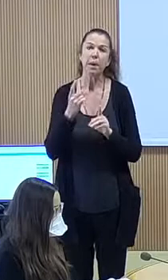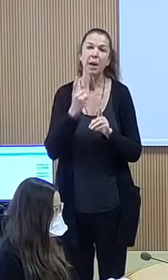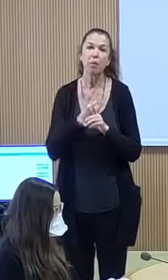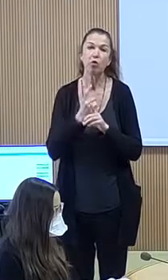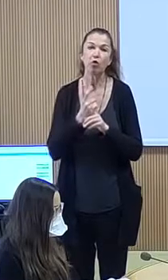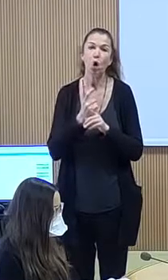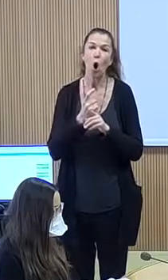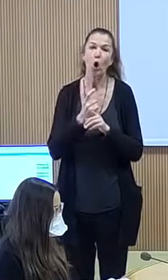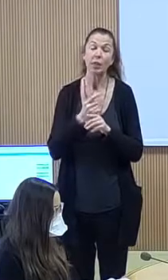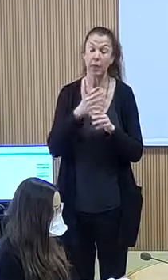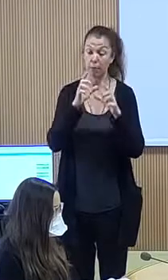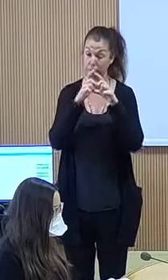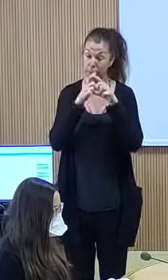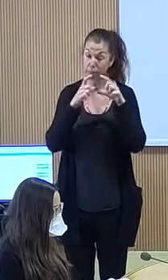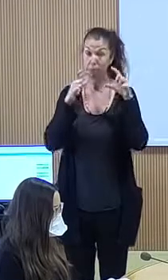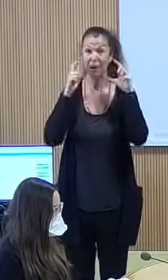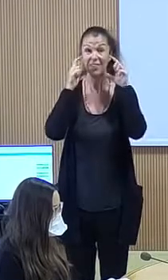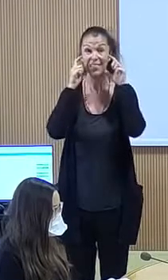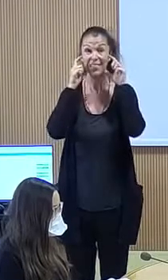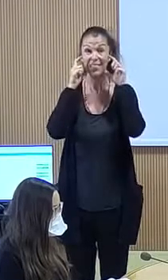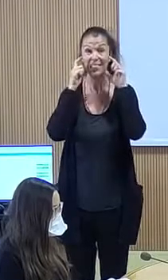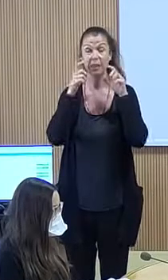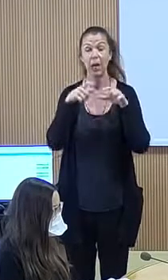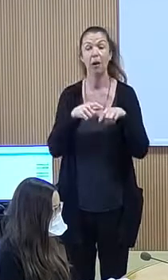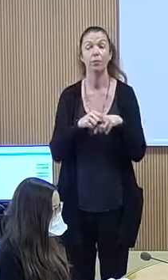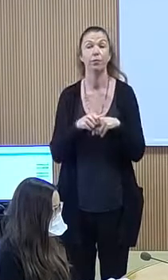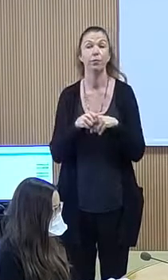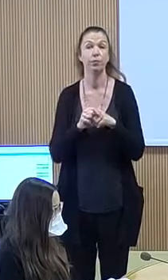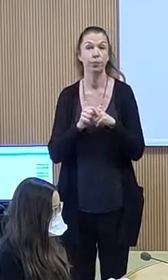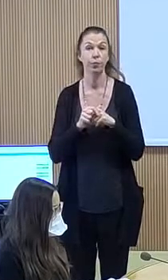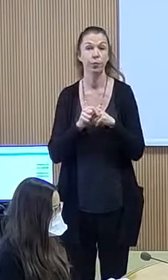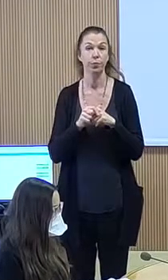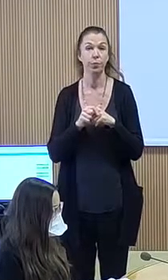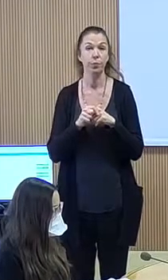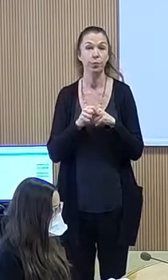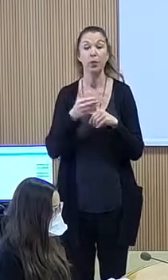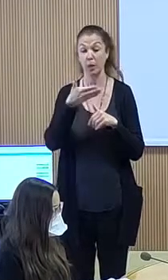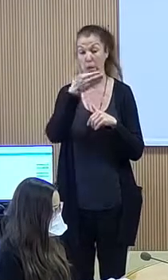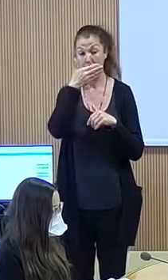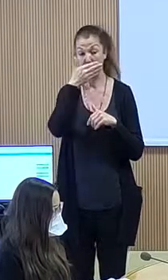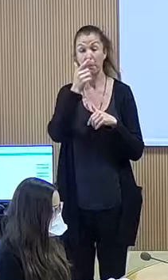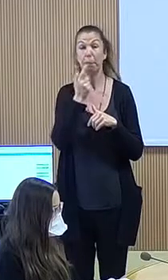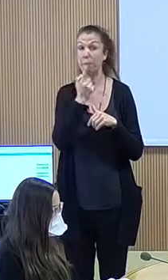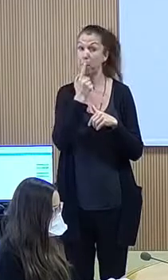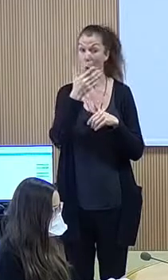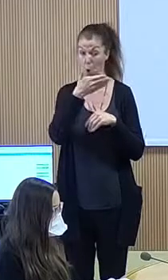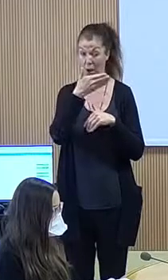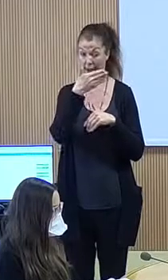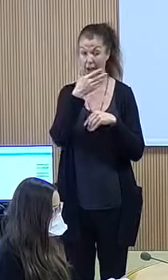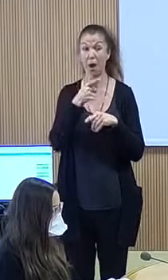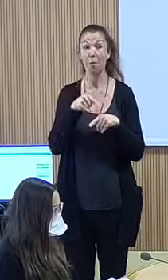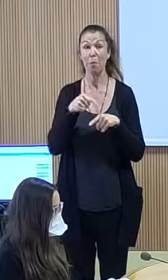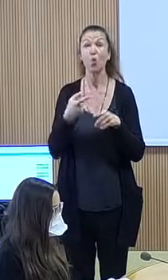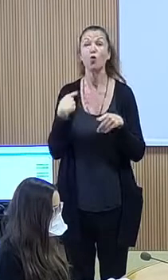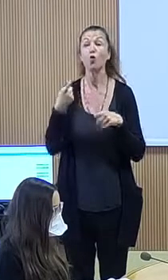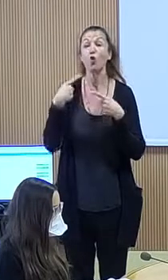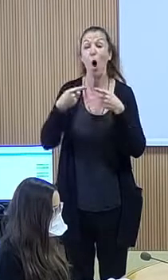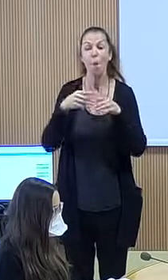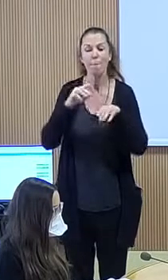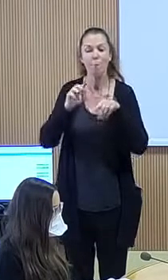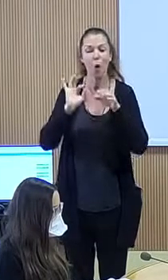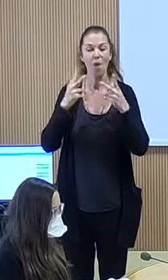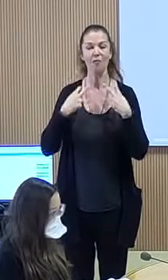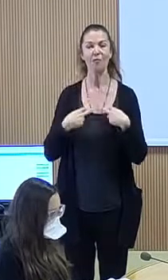mascherina l'uso della protezione della bocca perché questo evidentemente nel ritorno ad una graduale normalità sarà lo strumento